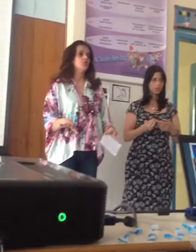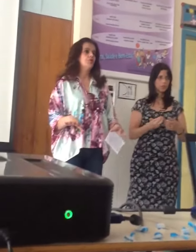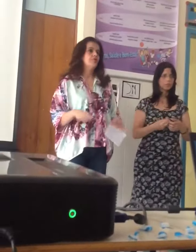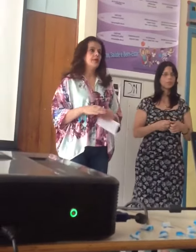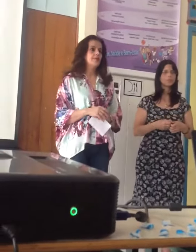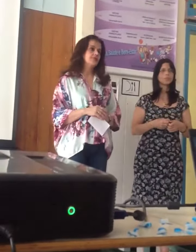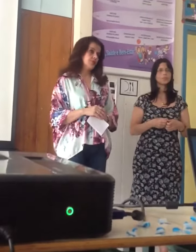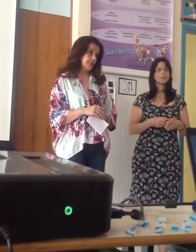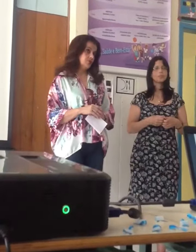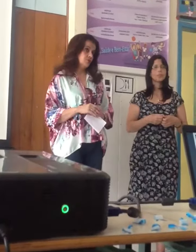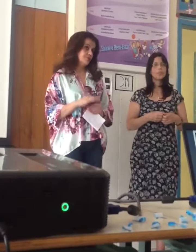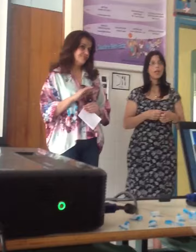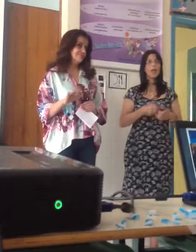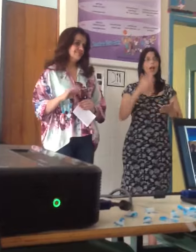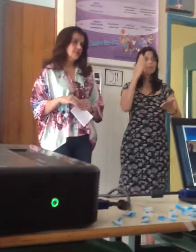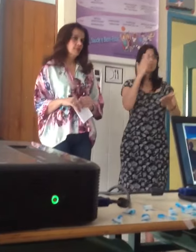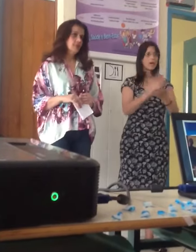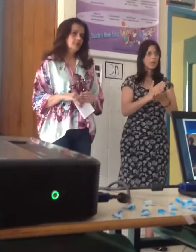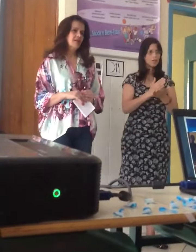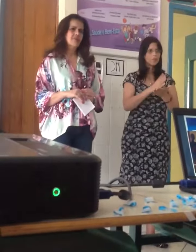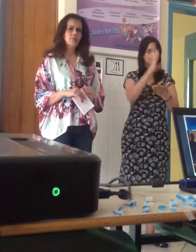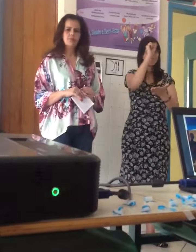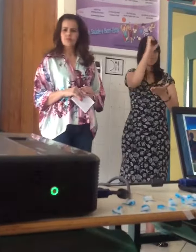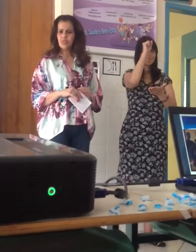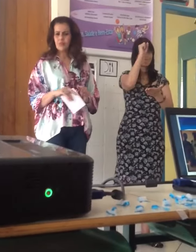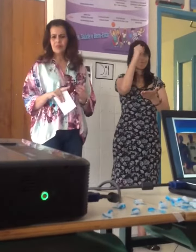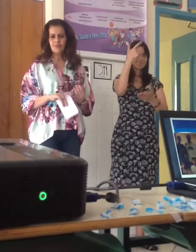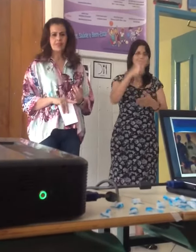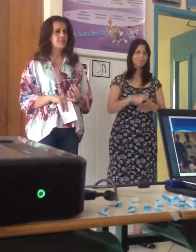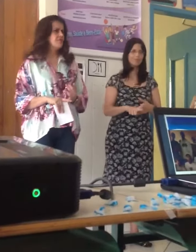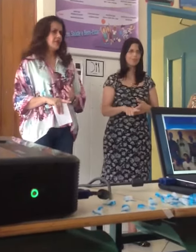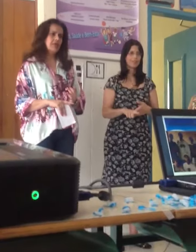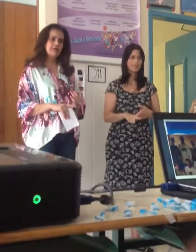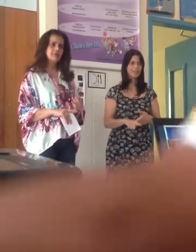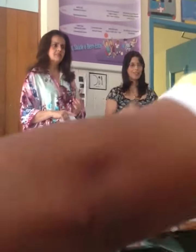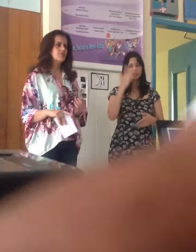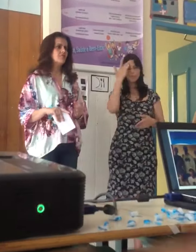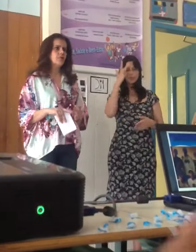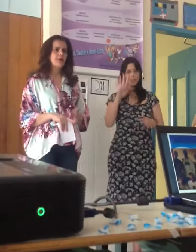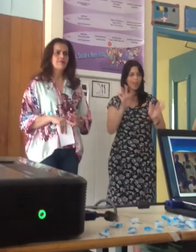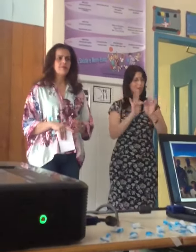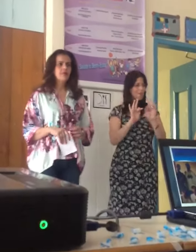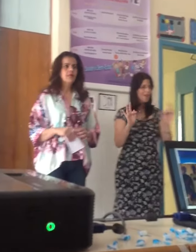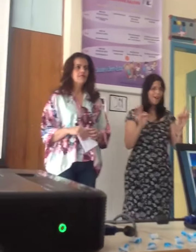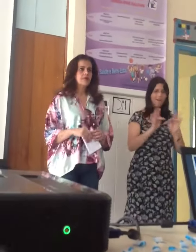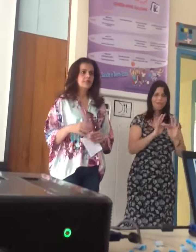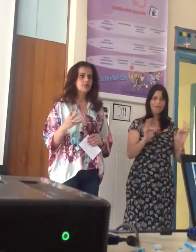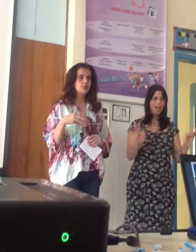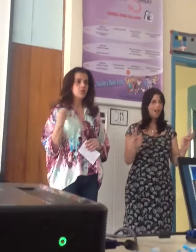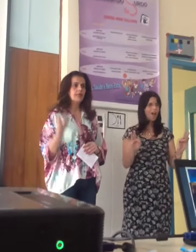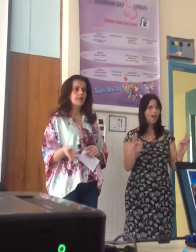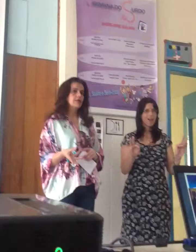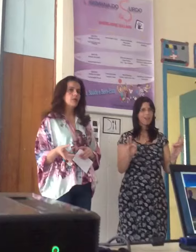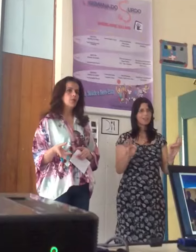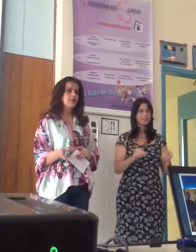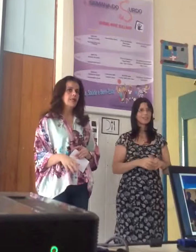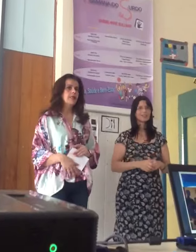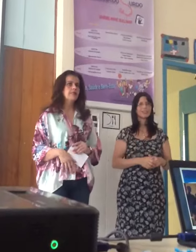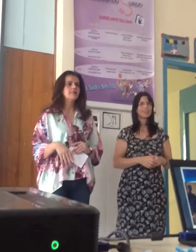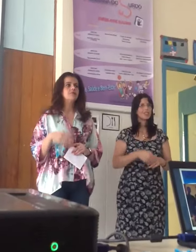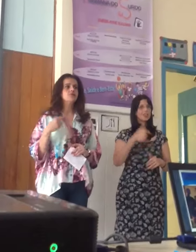Estragou de novo a aprendizagem. A mamãe não sabia fazer frases, não tomava frases